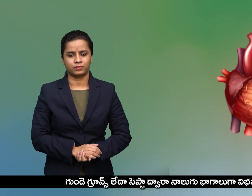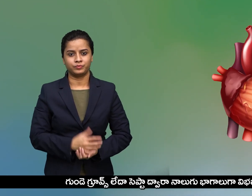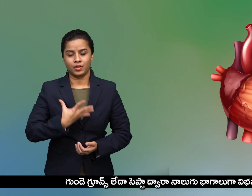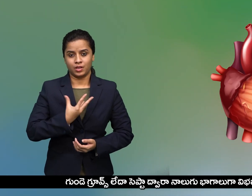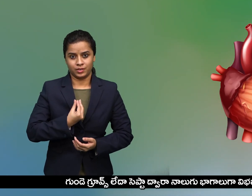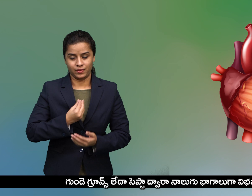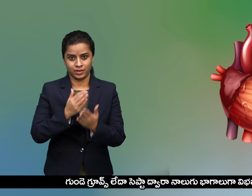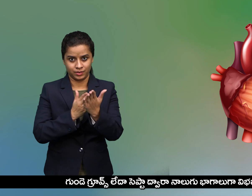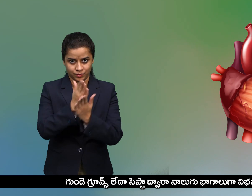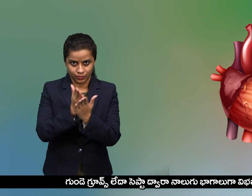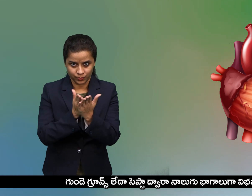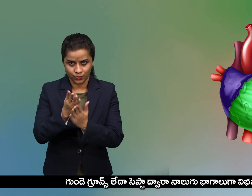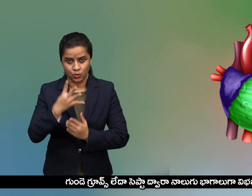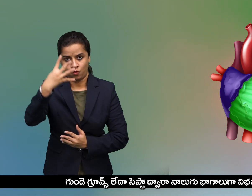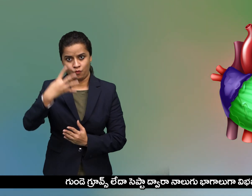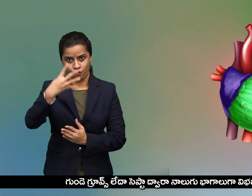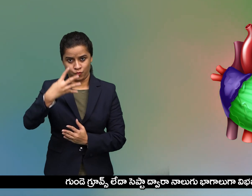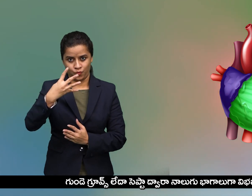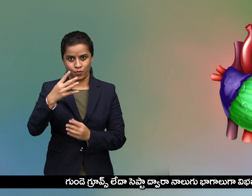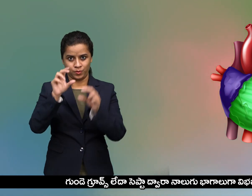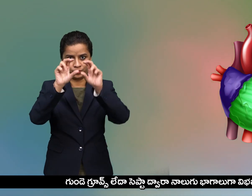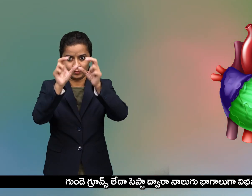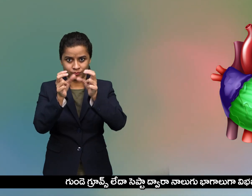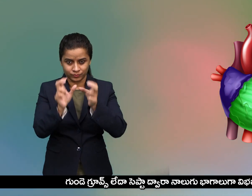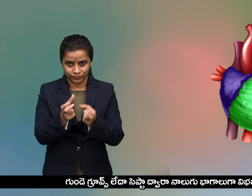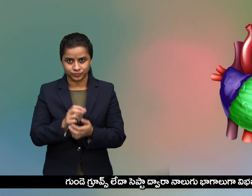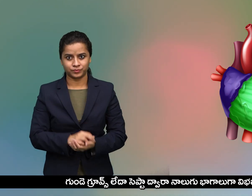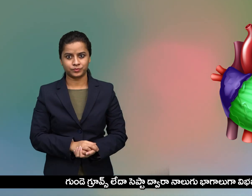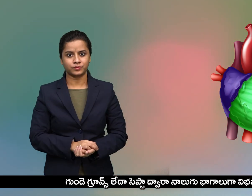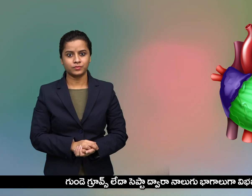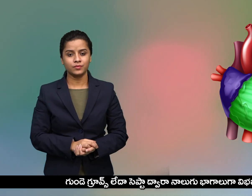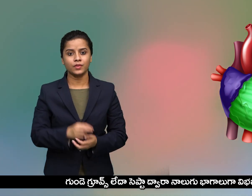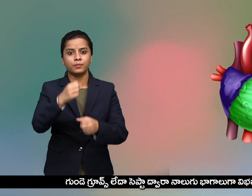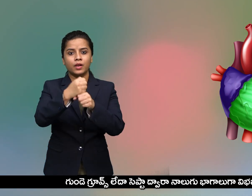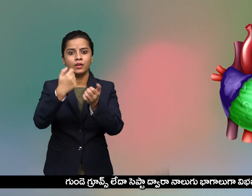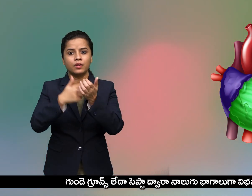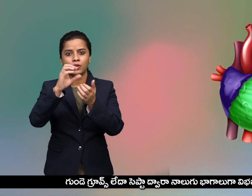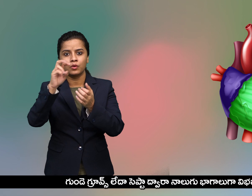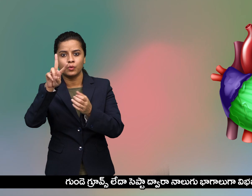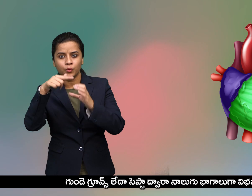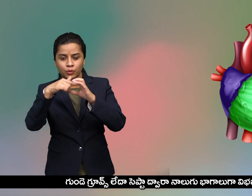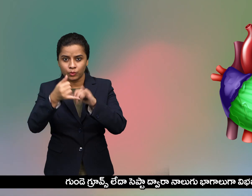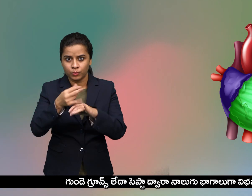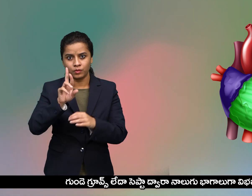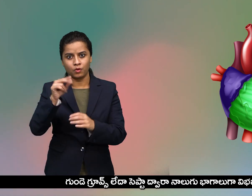గుండె గ్రూవ్స్ లేదా సెప్టా ద్వారా 4 భాగాలుగా విభజించబడింది.